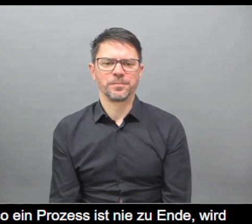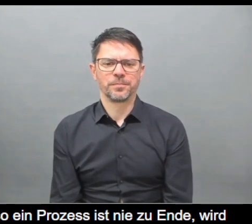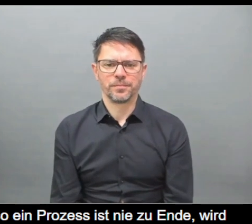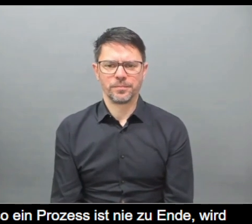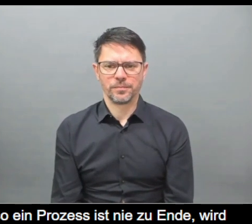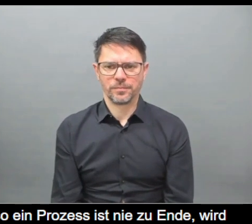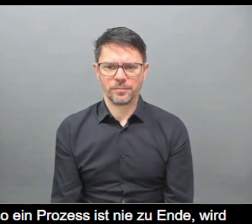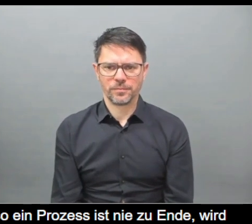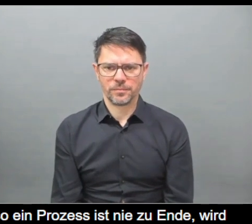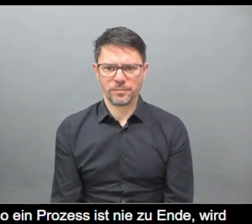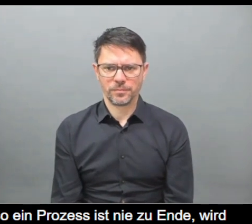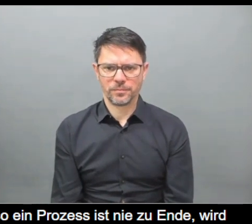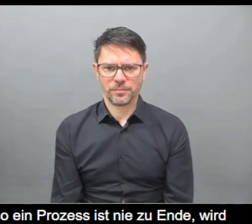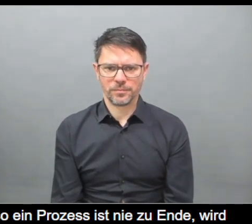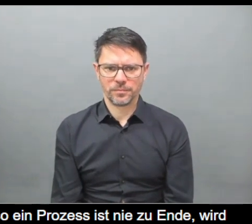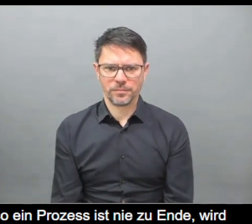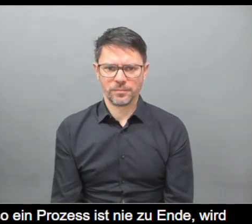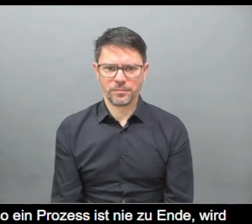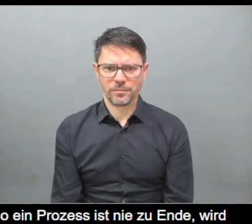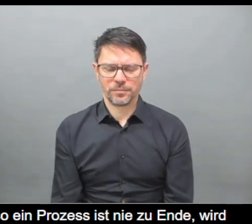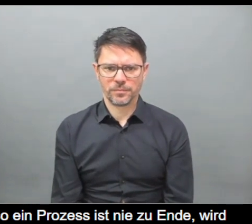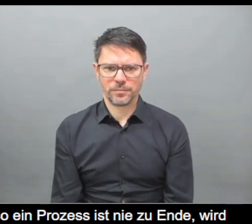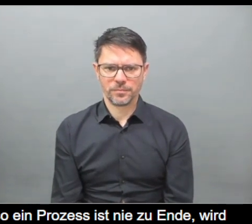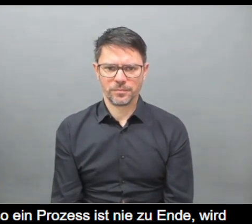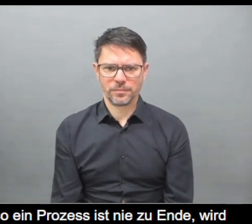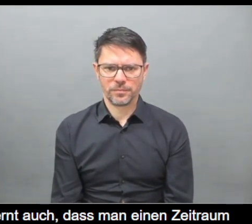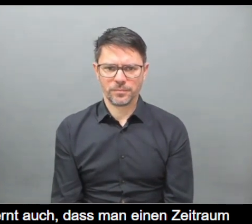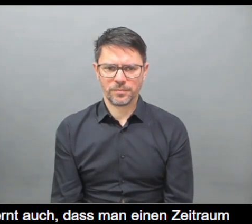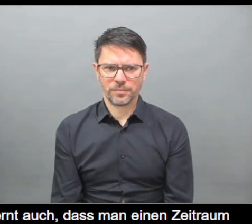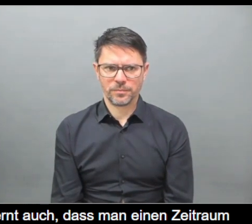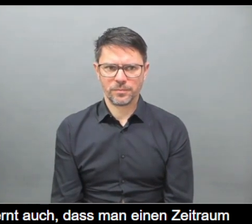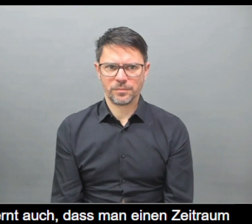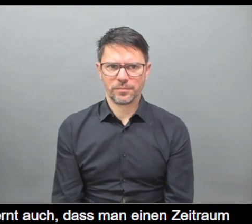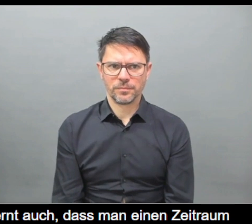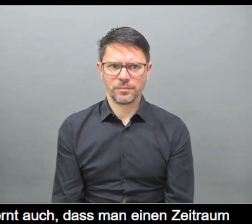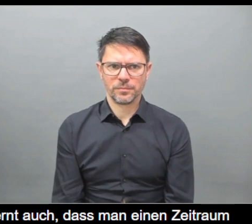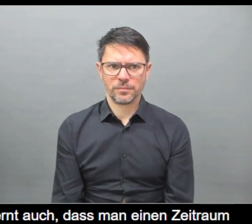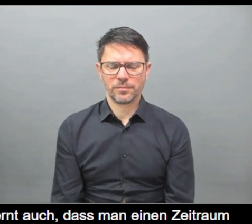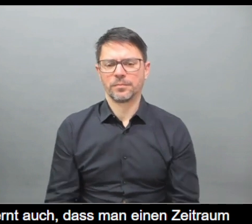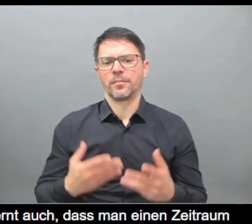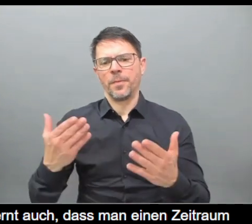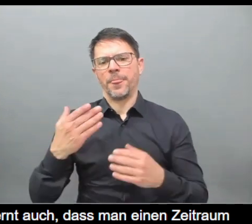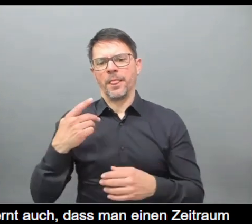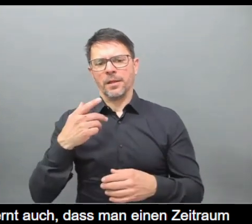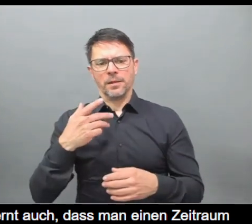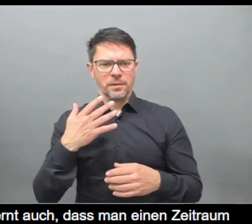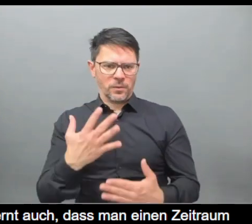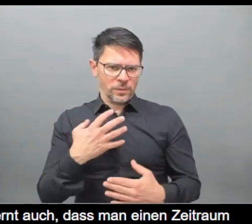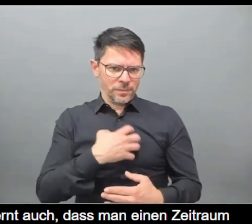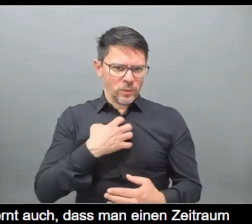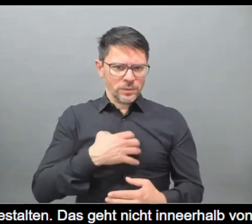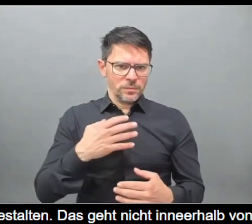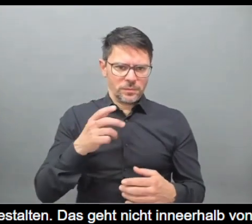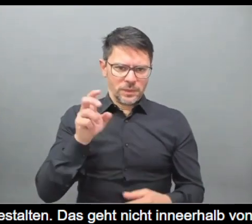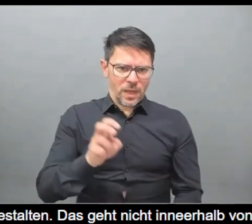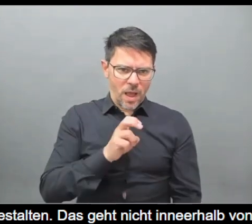Fachkräftemangel. Wir haben natürlich auch Forderungen der Finanzierung. Aber ich sage Ihnen auch ganz ehrlich, für eine